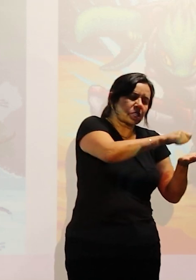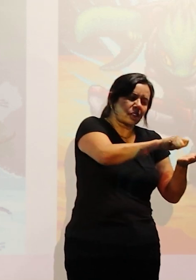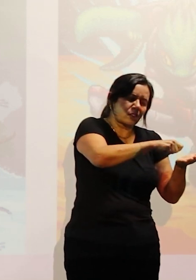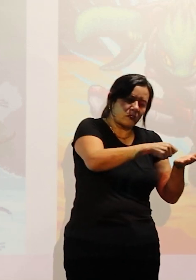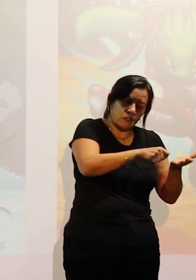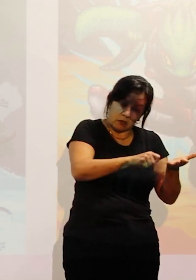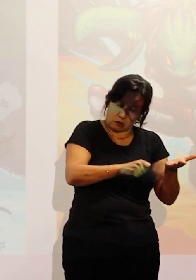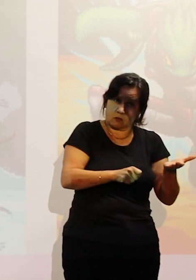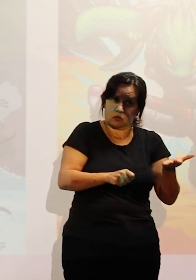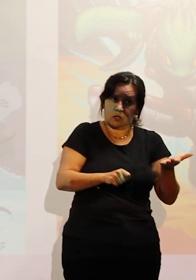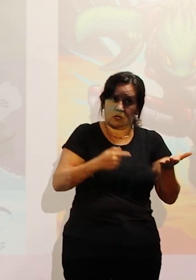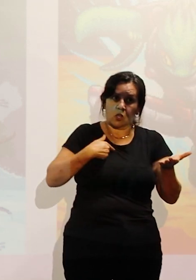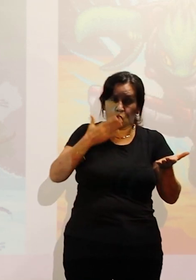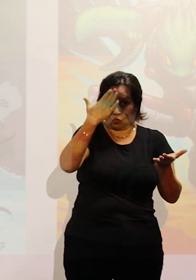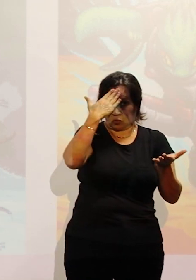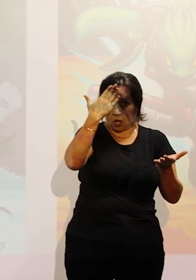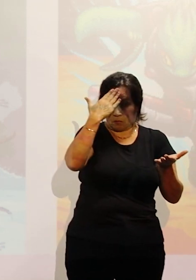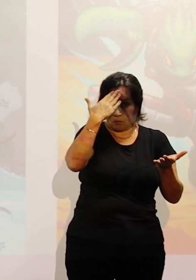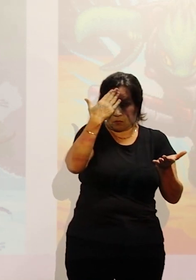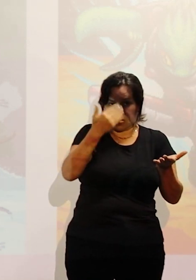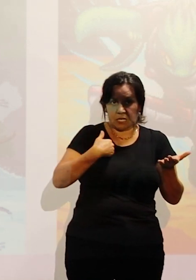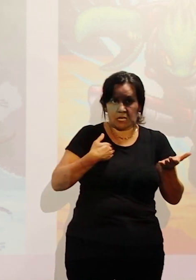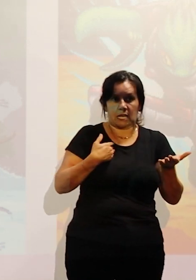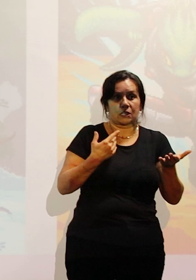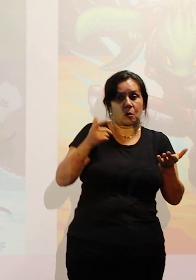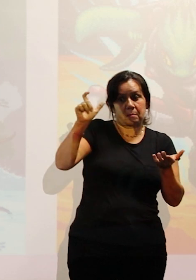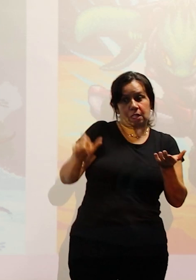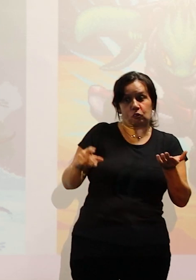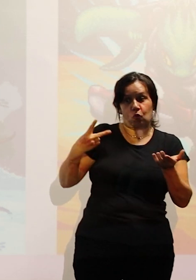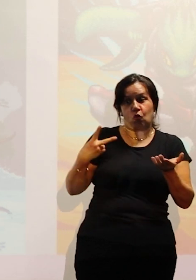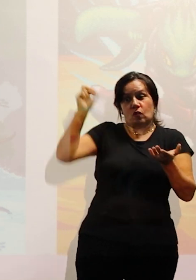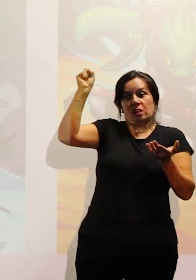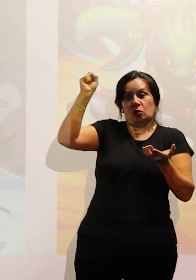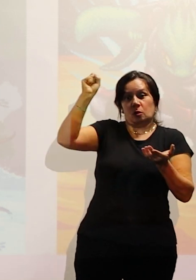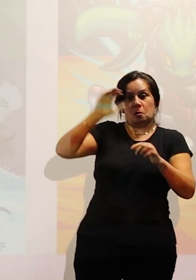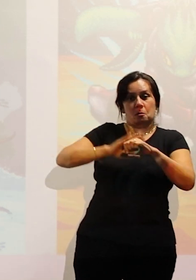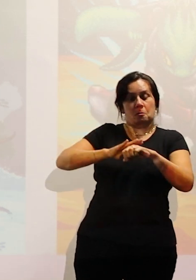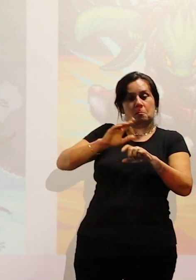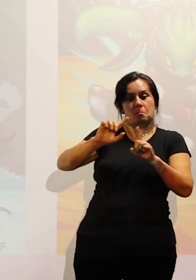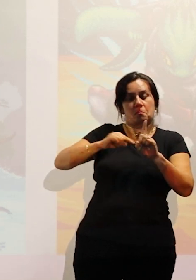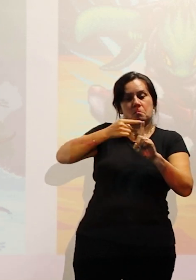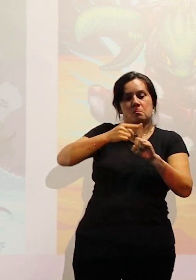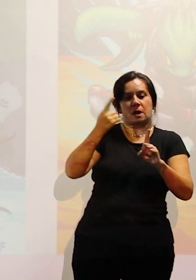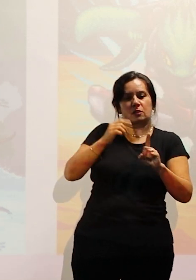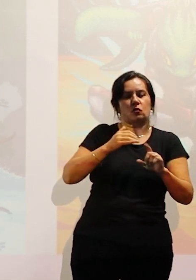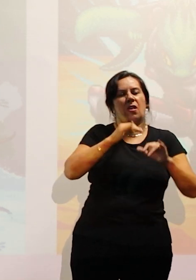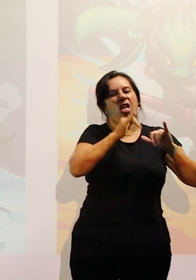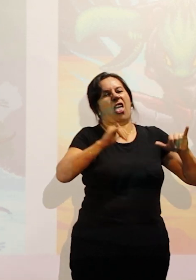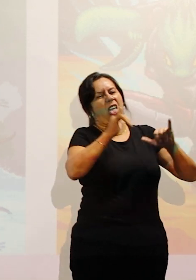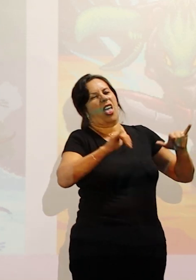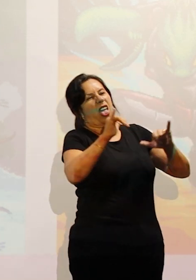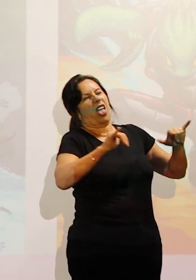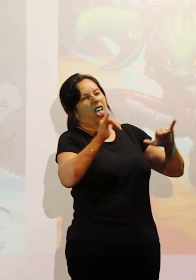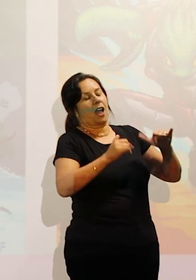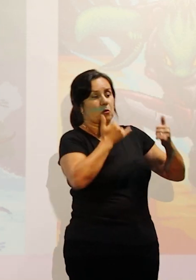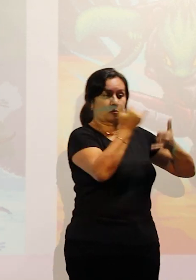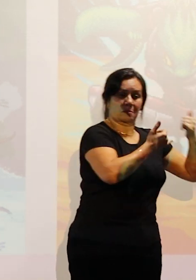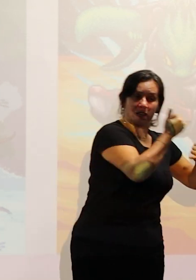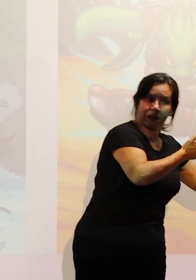um. Então, eu sabia que tinha um cara que era mais heróico, o outro é falastrão